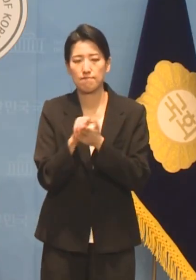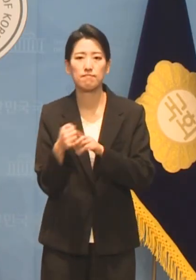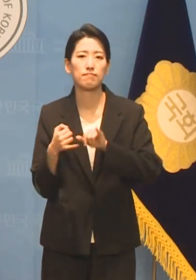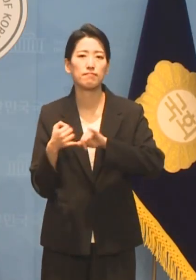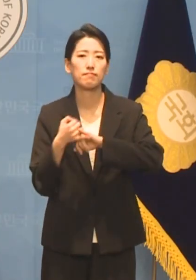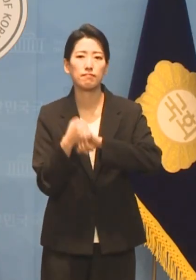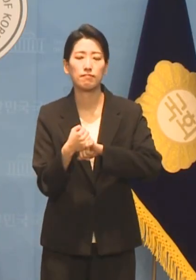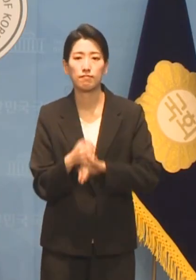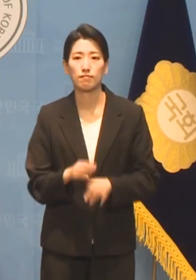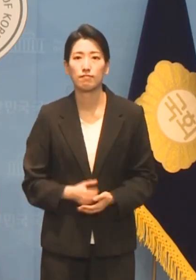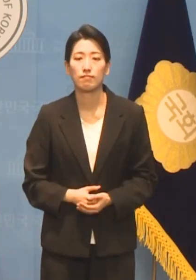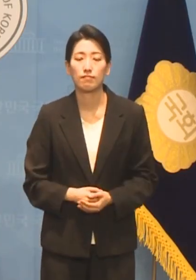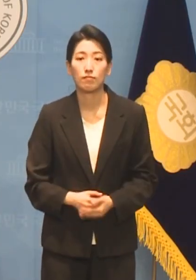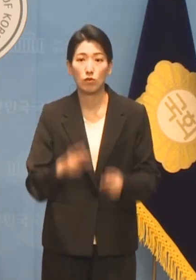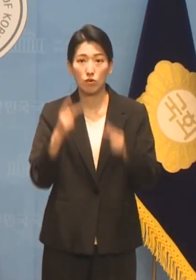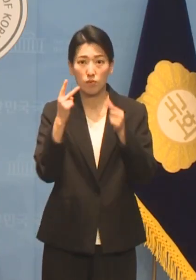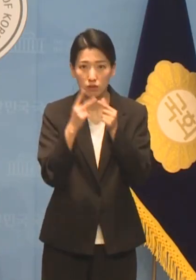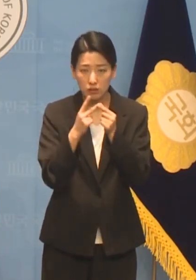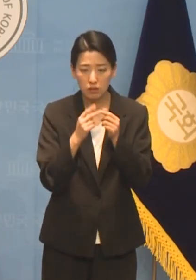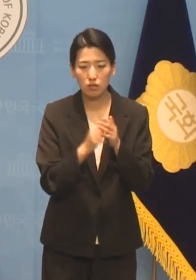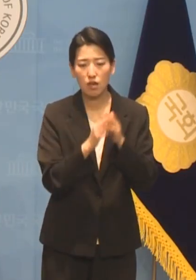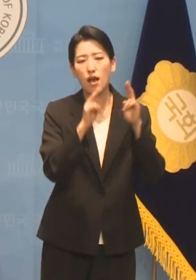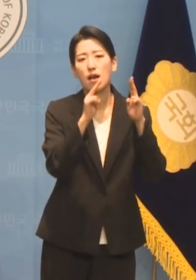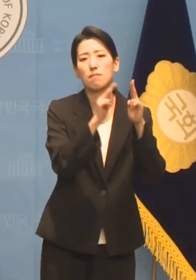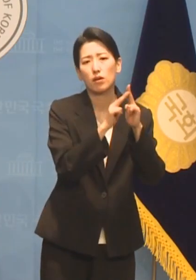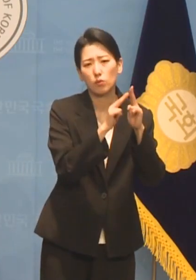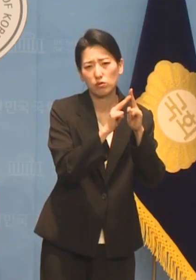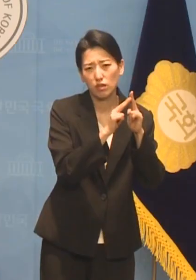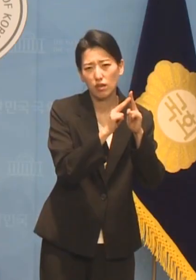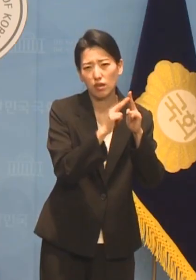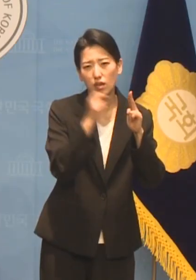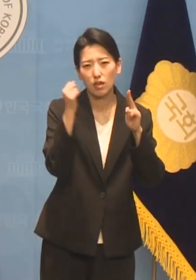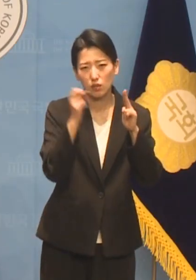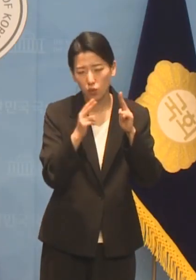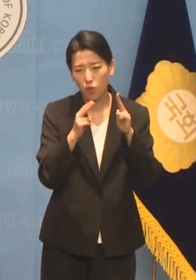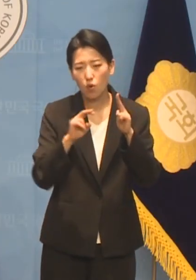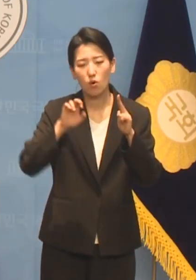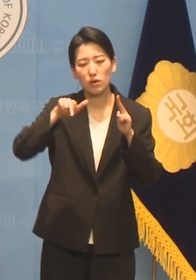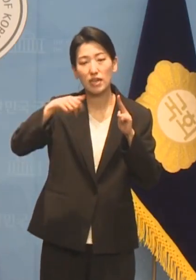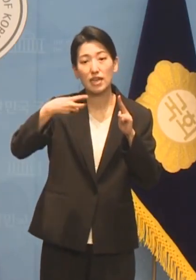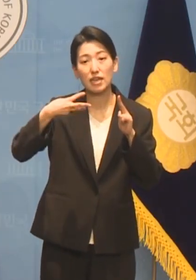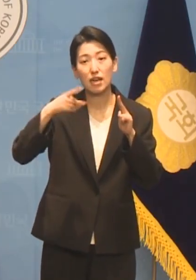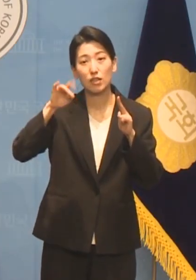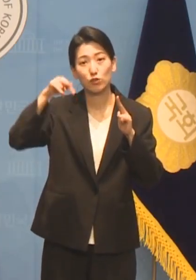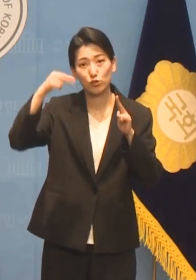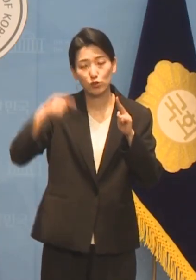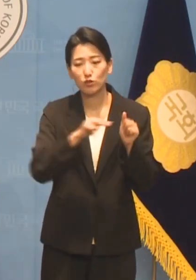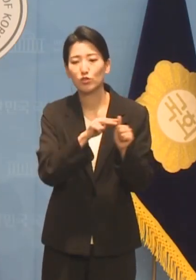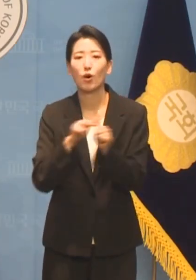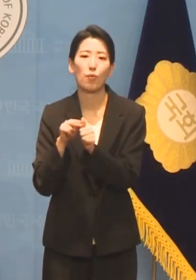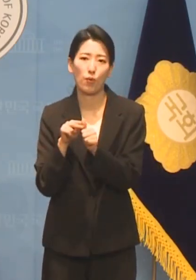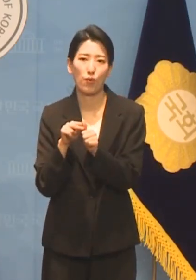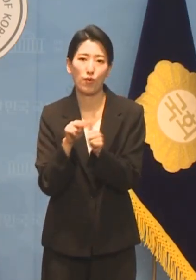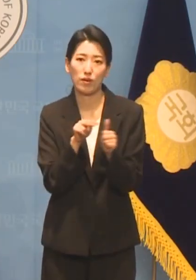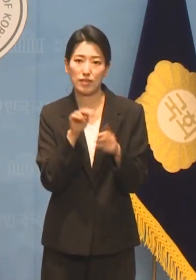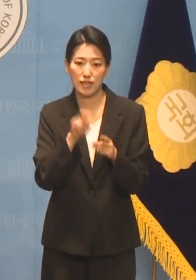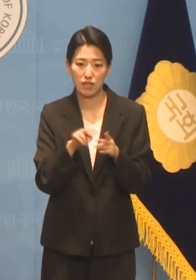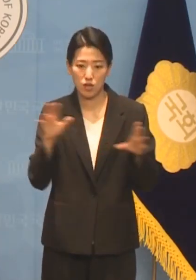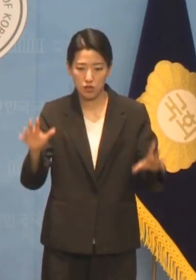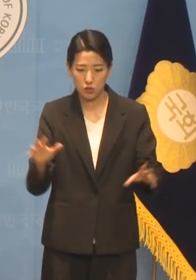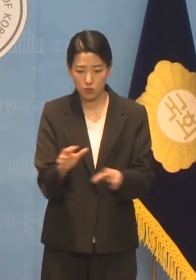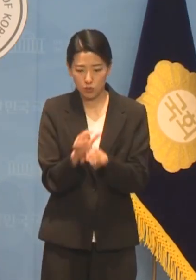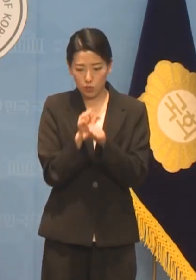둘째, 반도체와 클라우드를 묶어 세계 최고 수준의 통합 AI